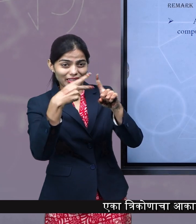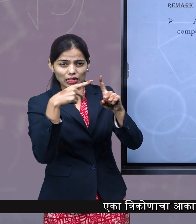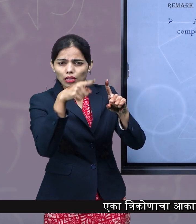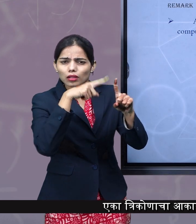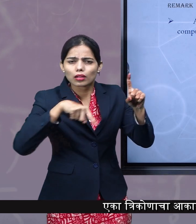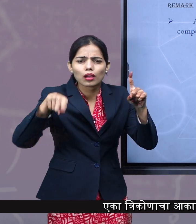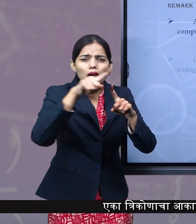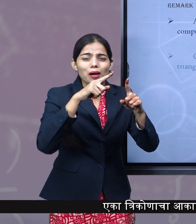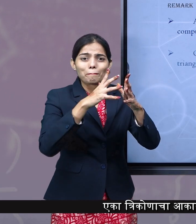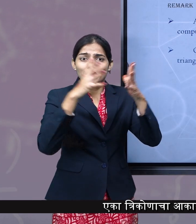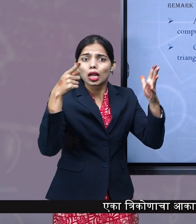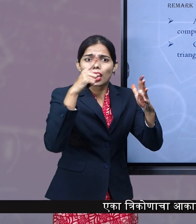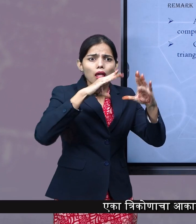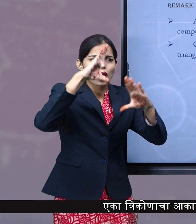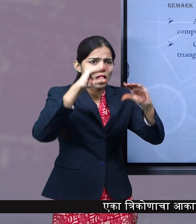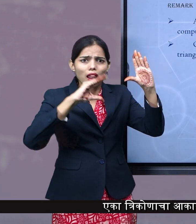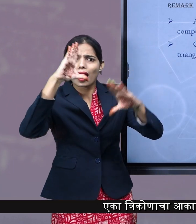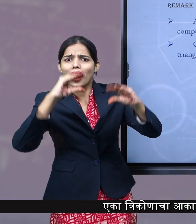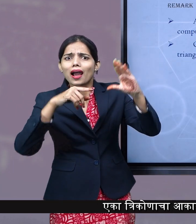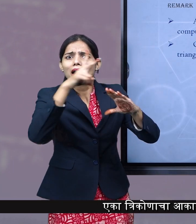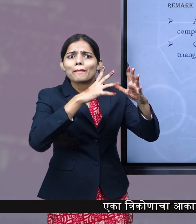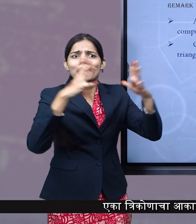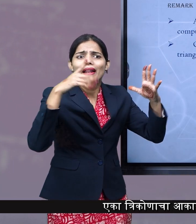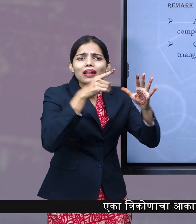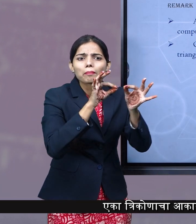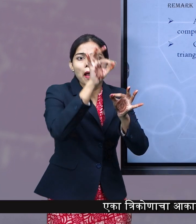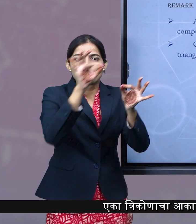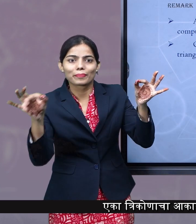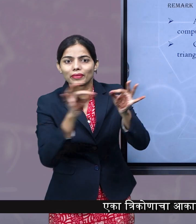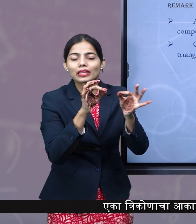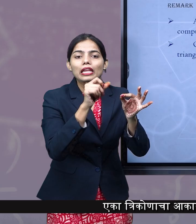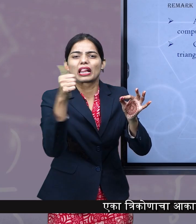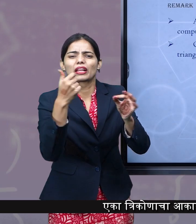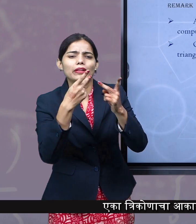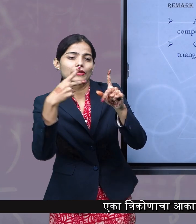एका त्रिकोणाचा आकार दुसऱ्या त्रिकोणापेक्षा मोठा असू शकतो.